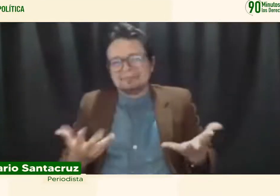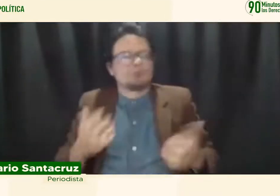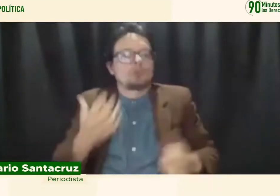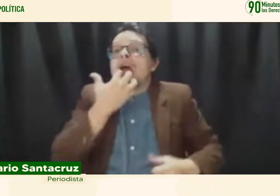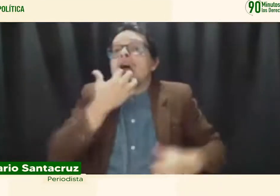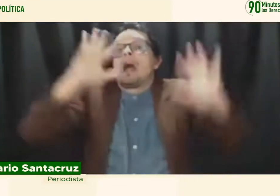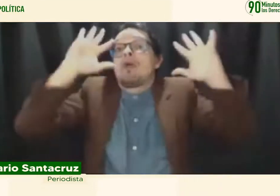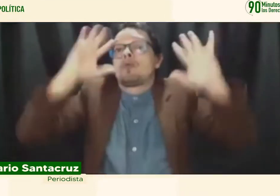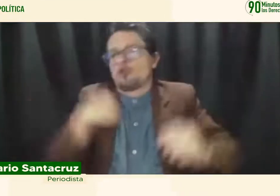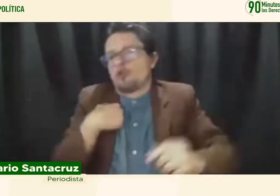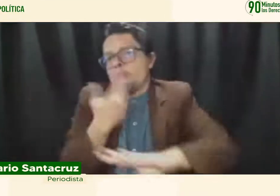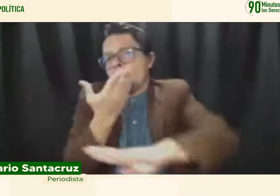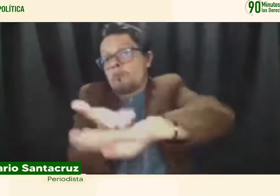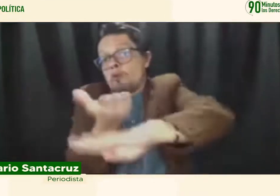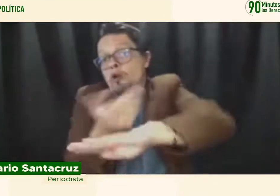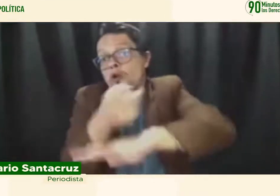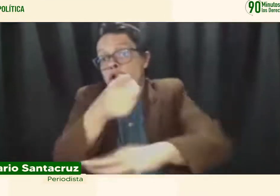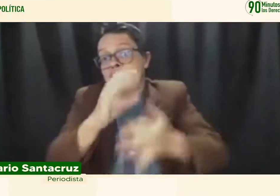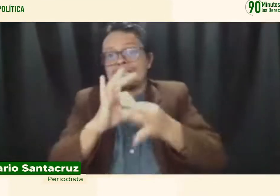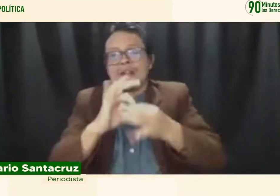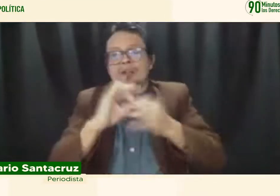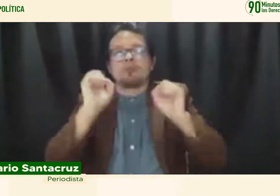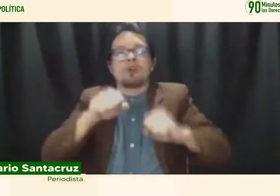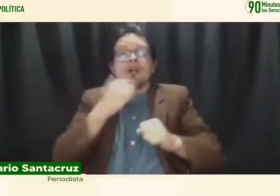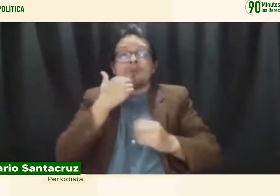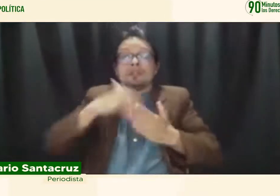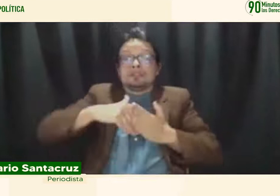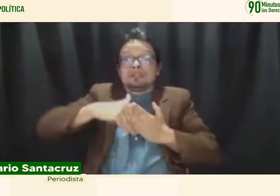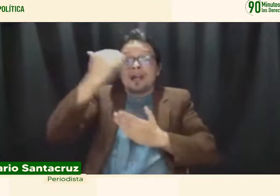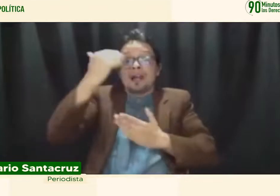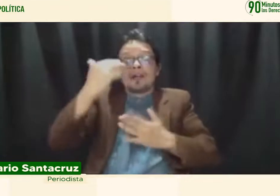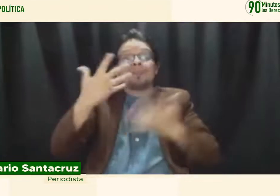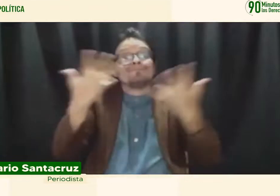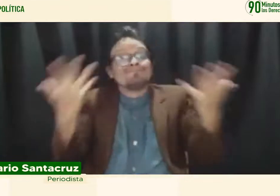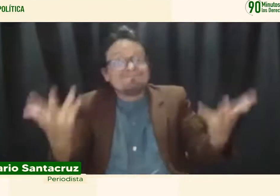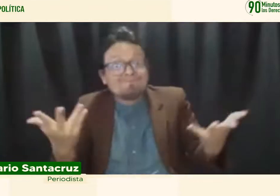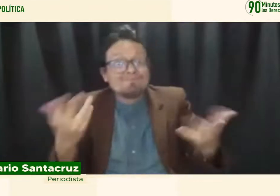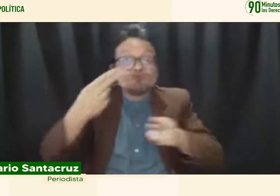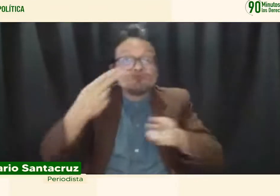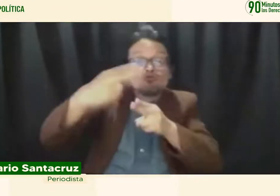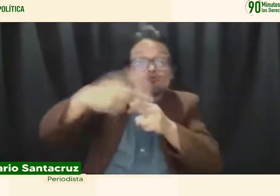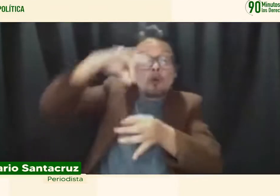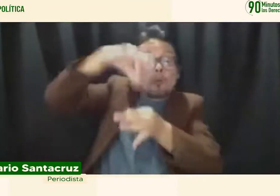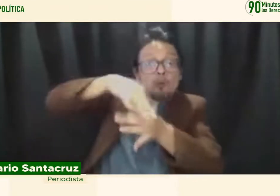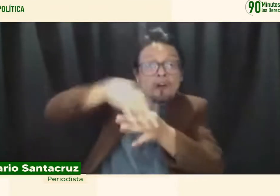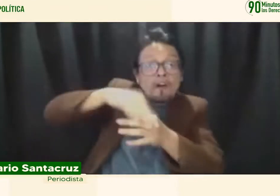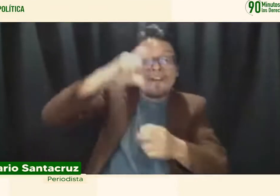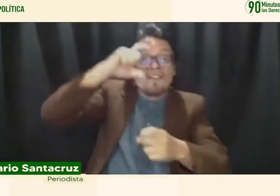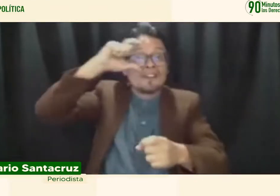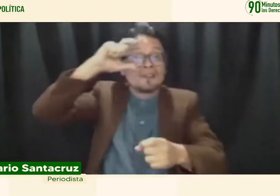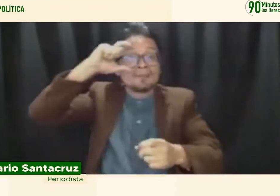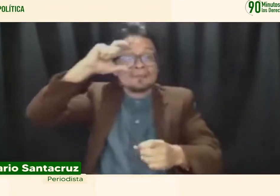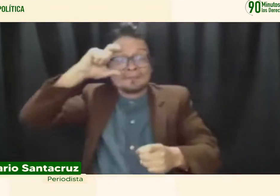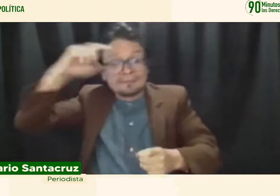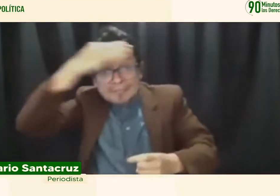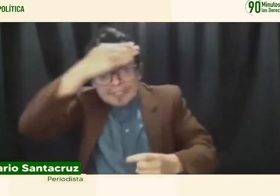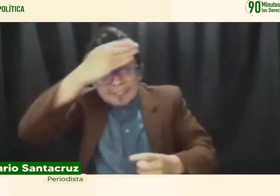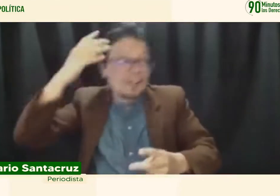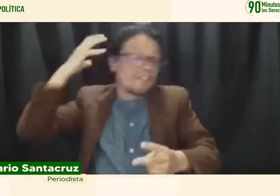más interpretaciones cause total en la comunidad y por supuesto es importante que después de todo esto el senado pueda tomar